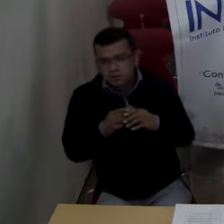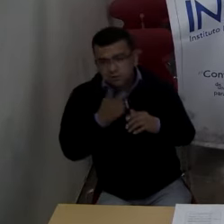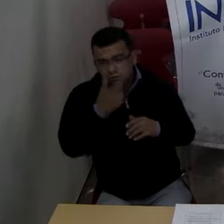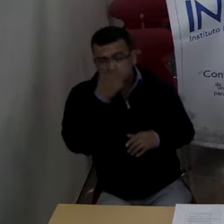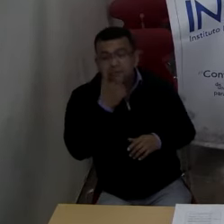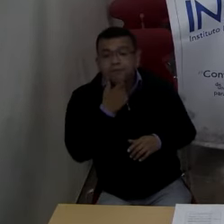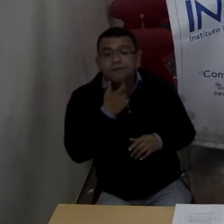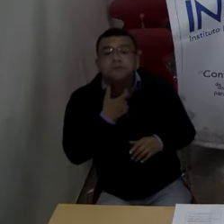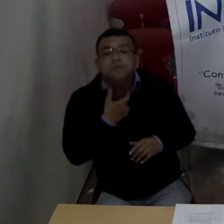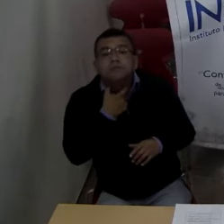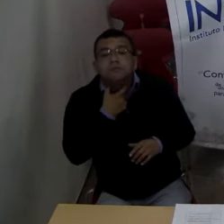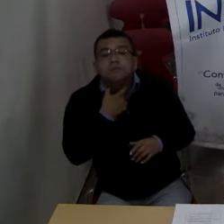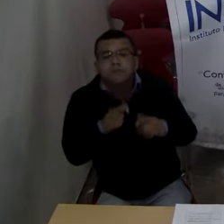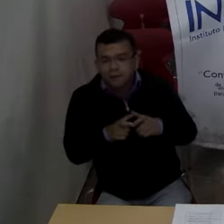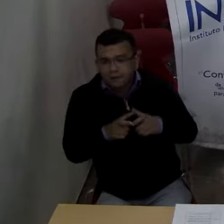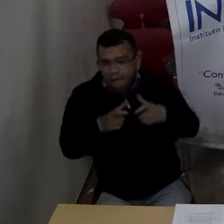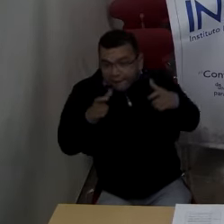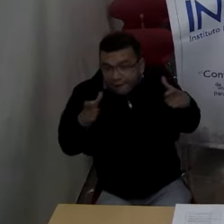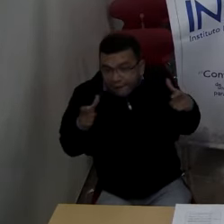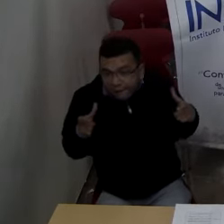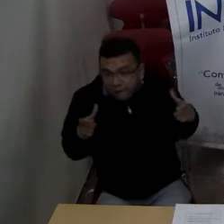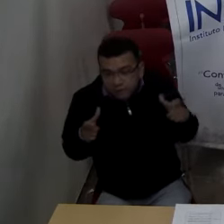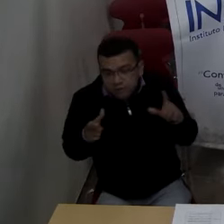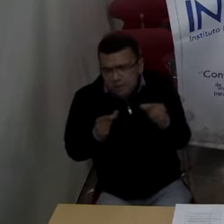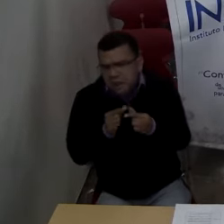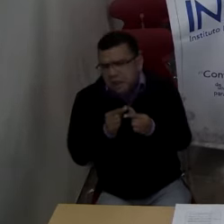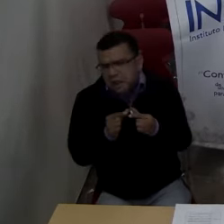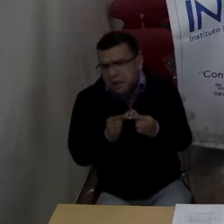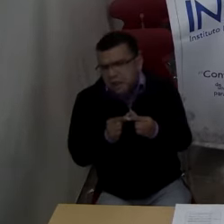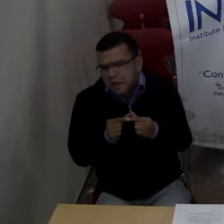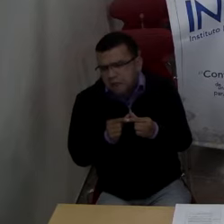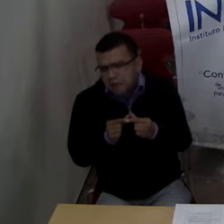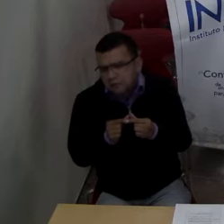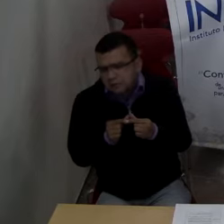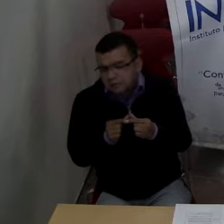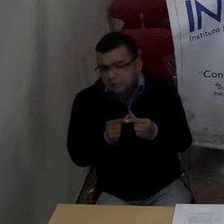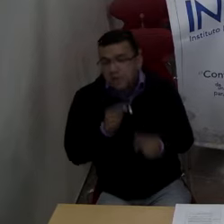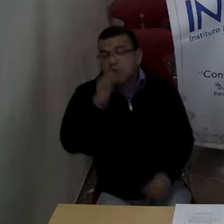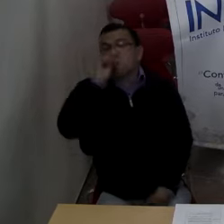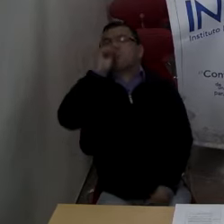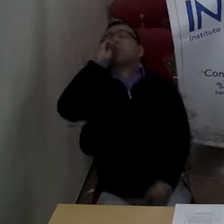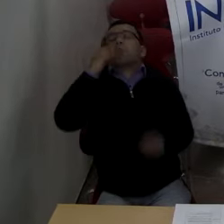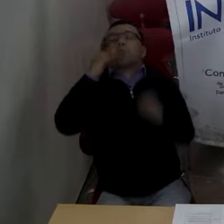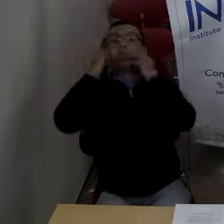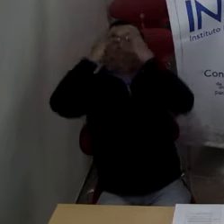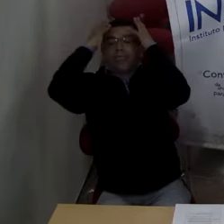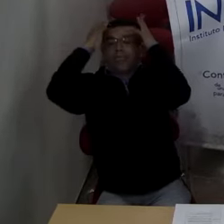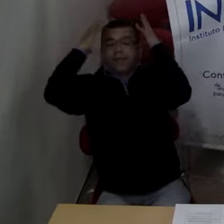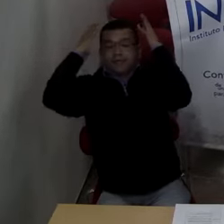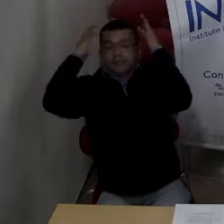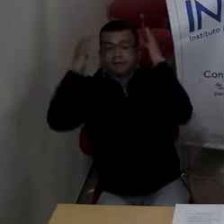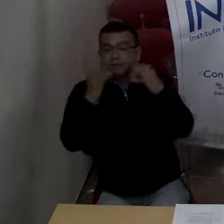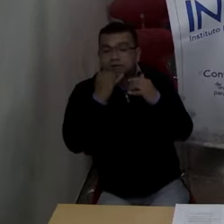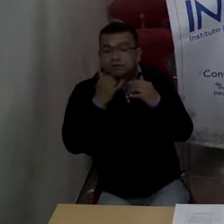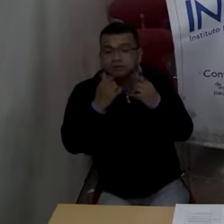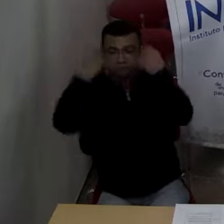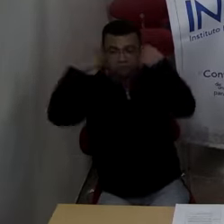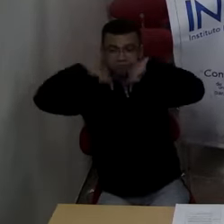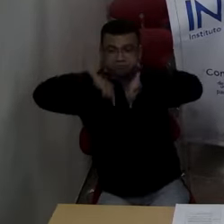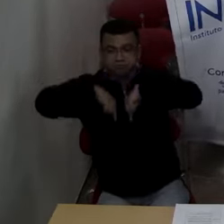fácilmente una otitis en oído medio y en oído externo. Entonces